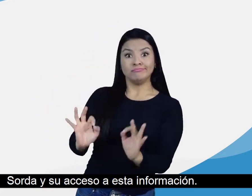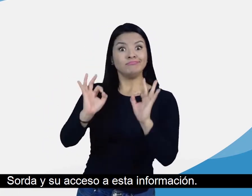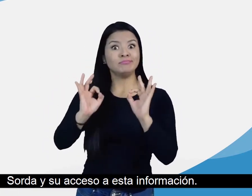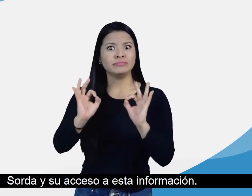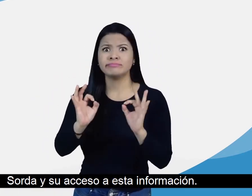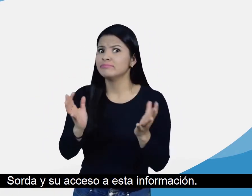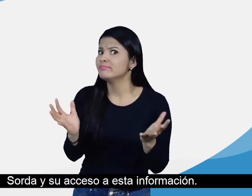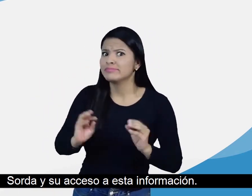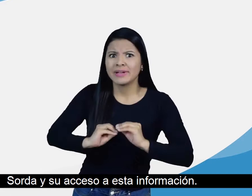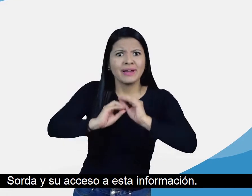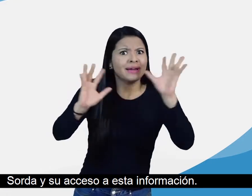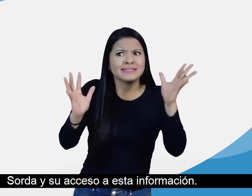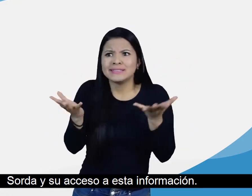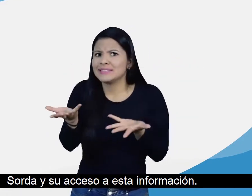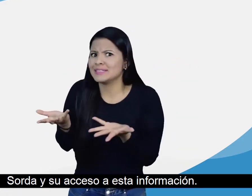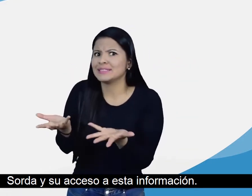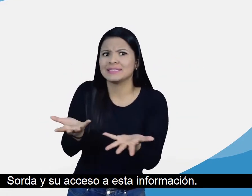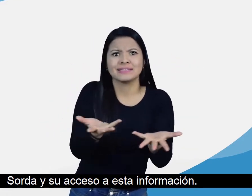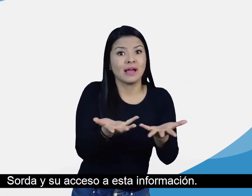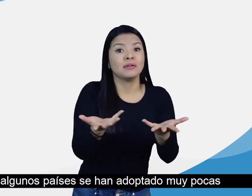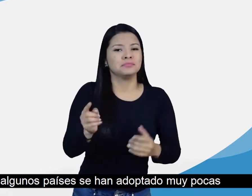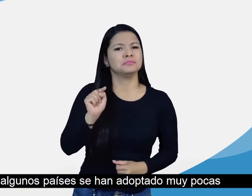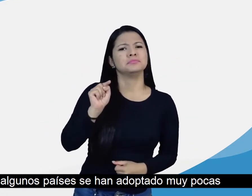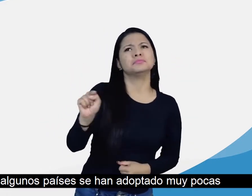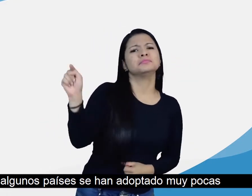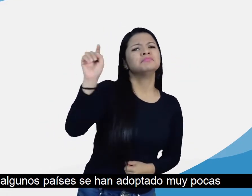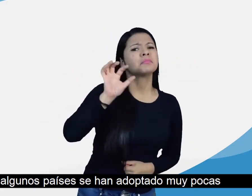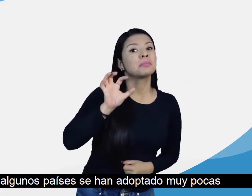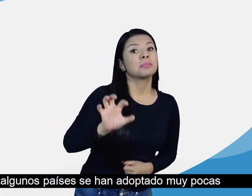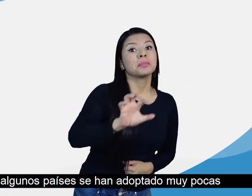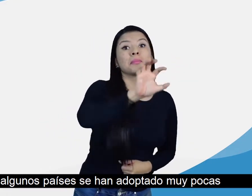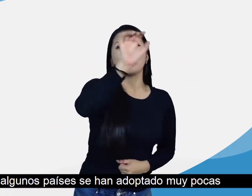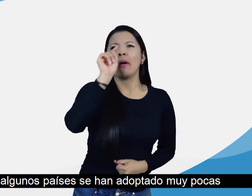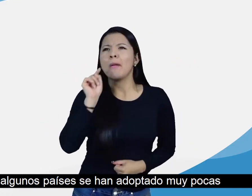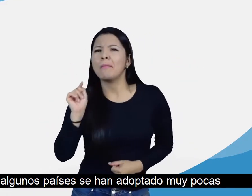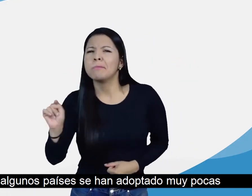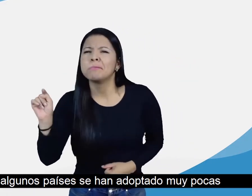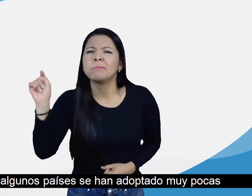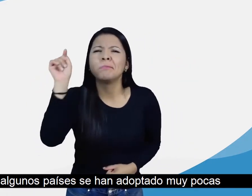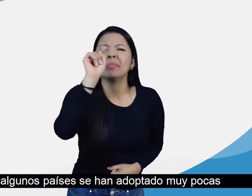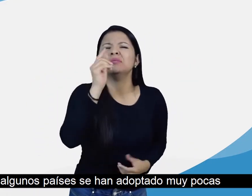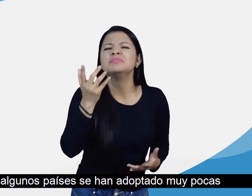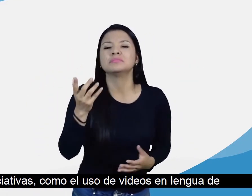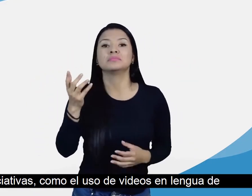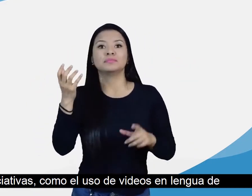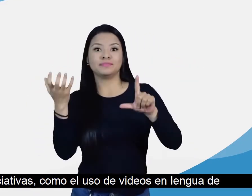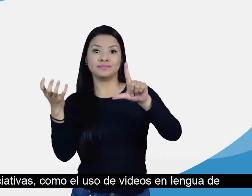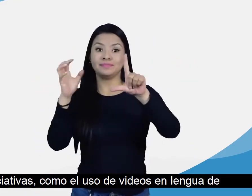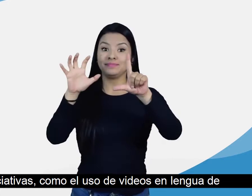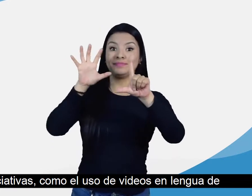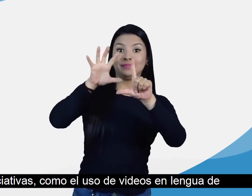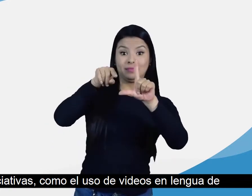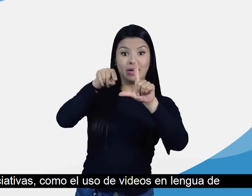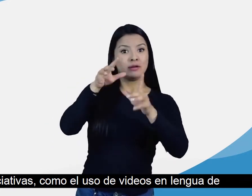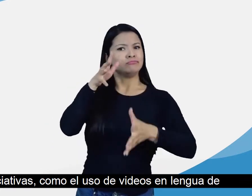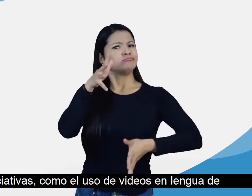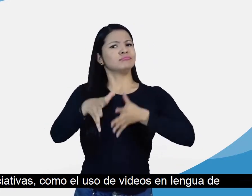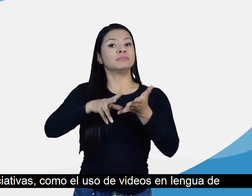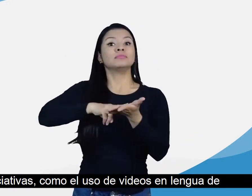sorda y su acceso a esta información. En algunos países se han adoptado muy pocas iniciativas, como el uso de videos